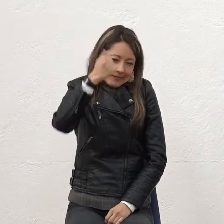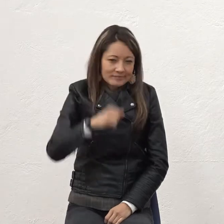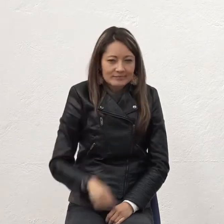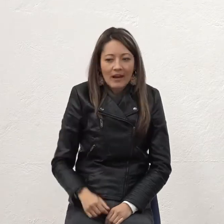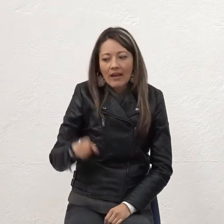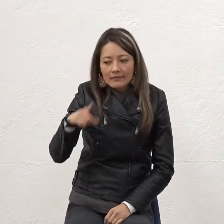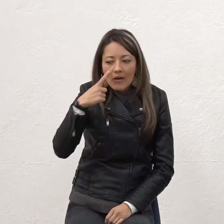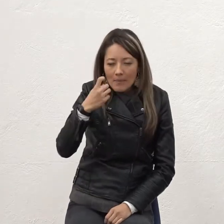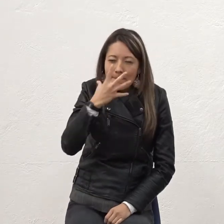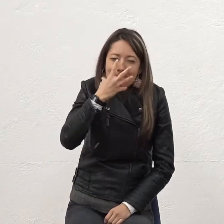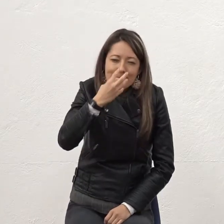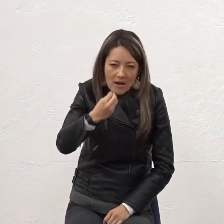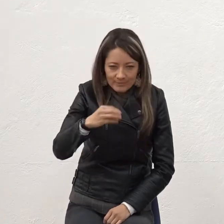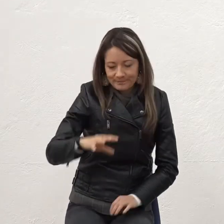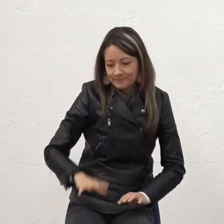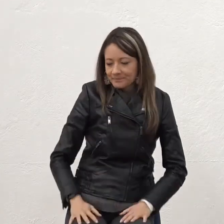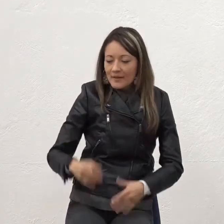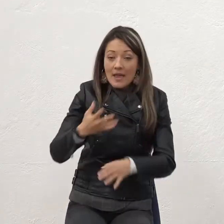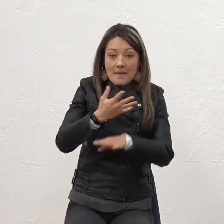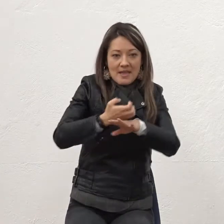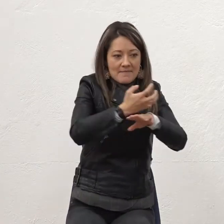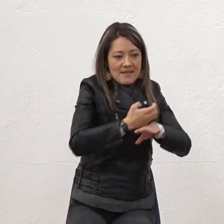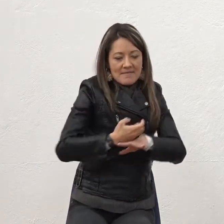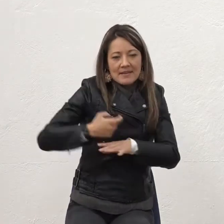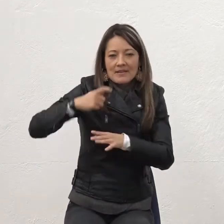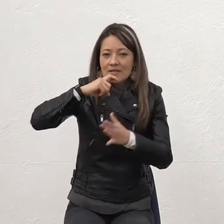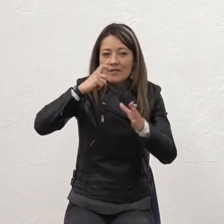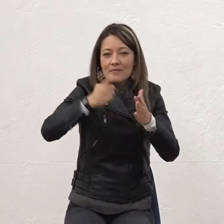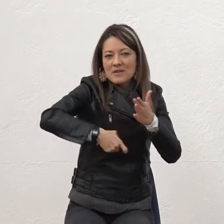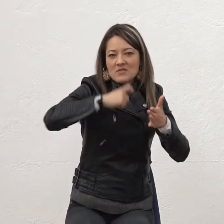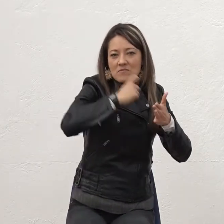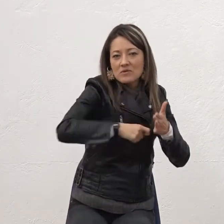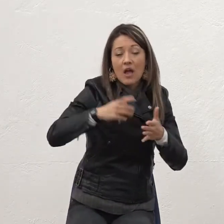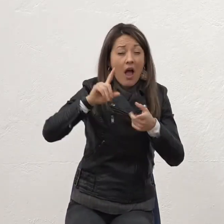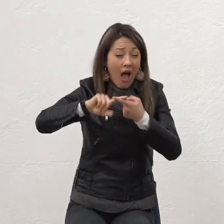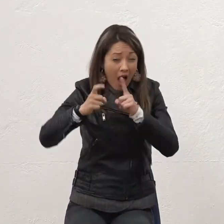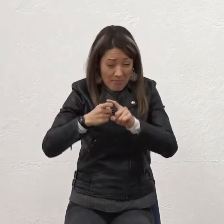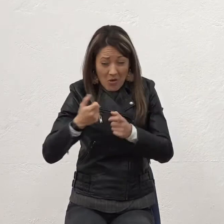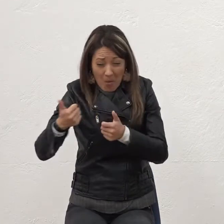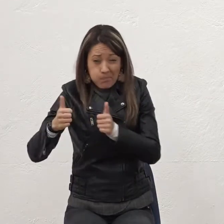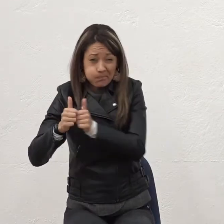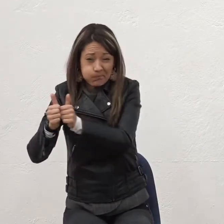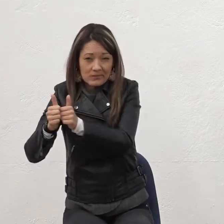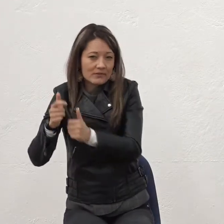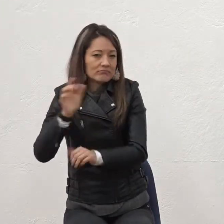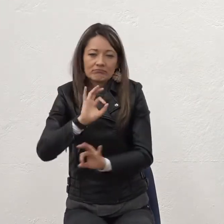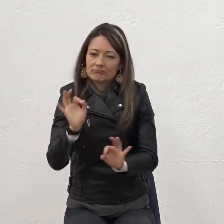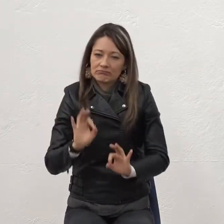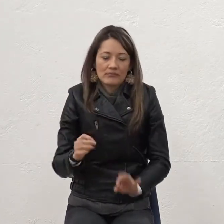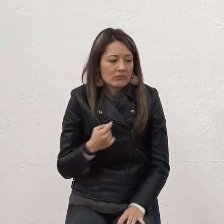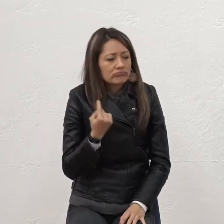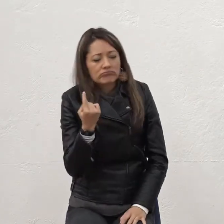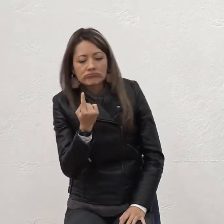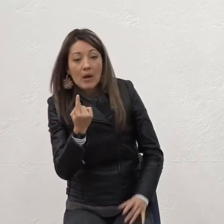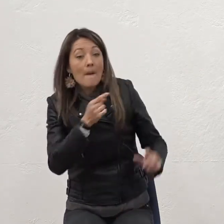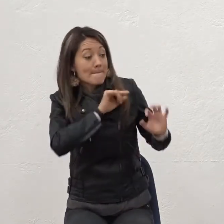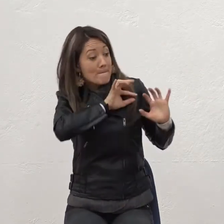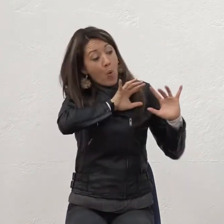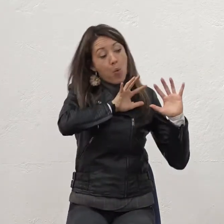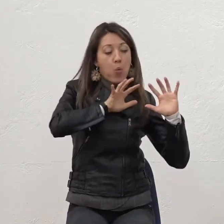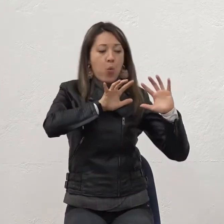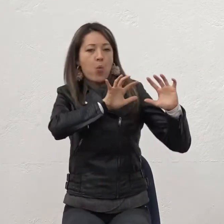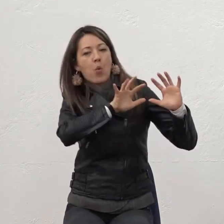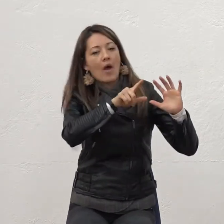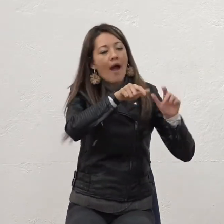hombre con semejante título, no creo que tuviera muchos amigos que lo acompañaran. La multitud seguía a